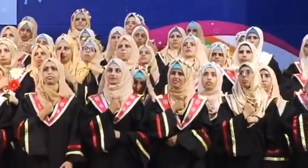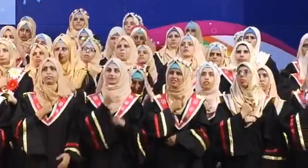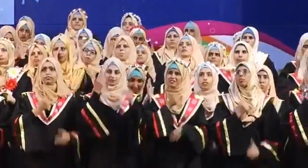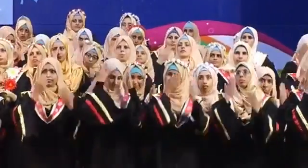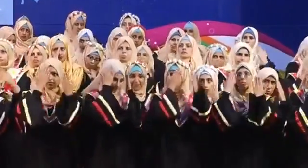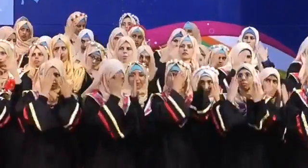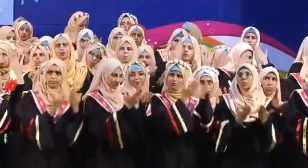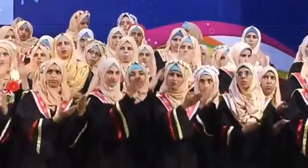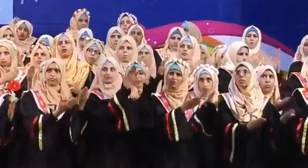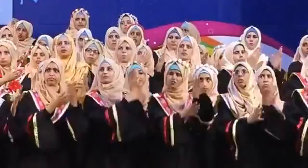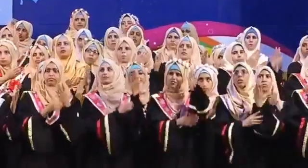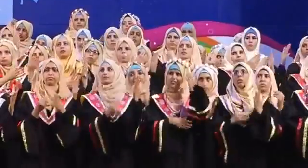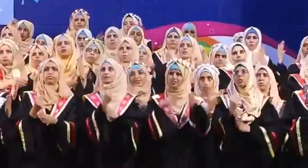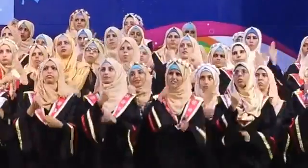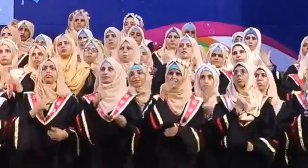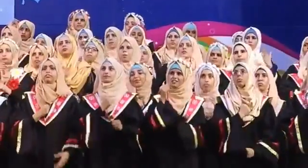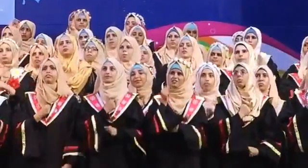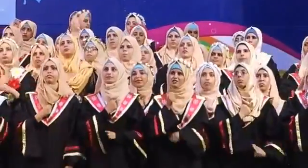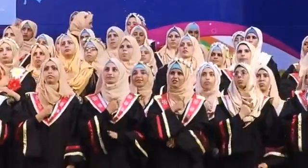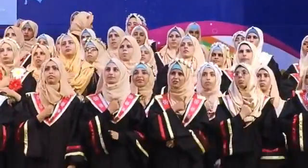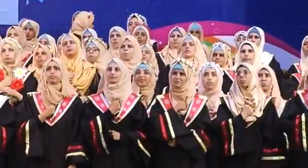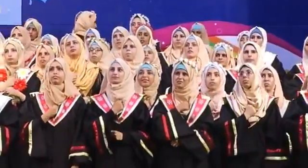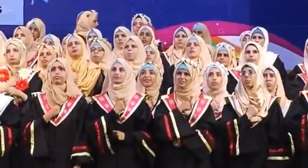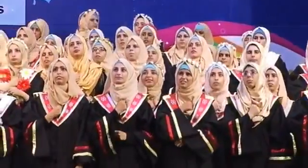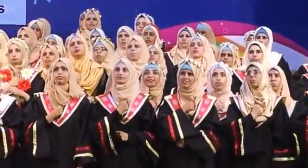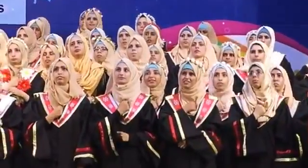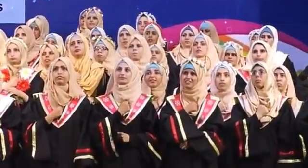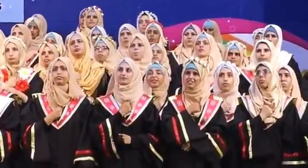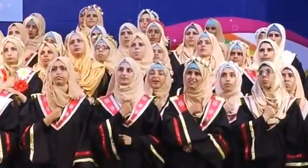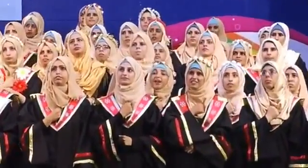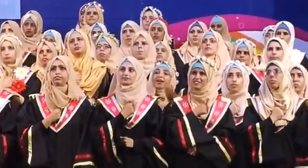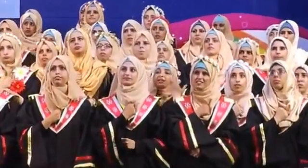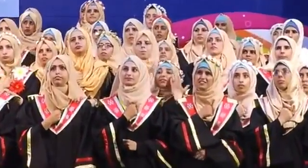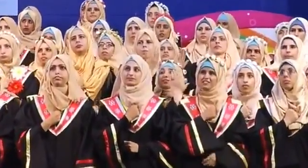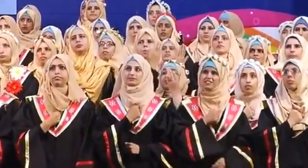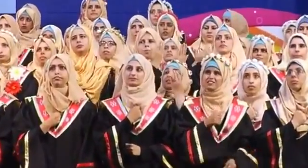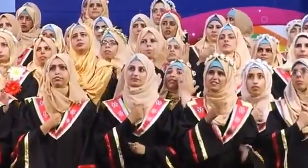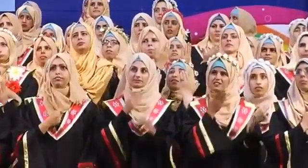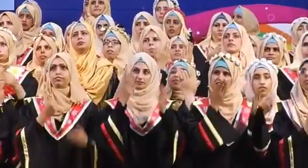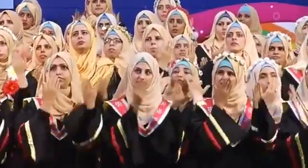لبيك جامعتي يا رب فاحفظها